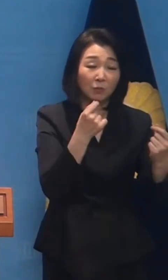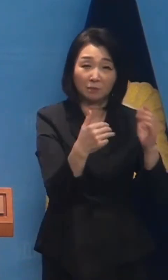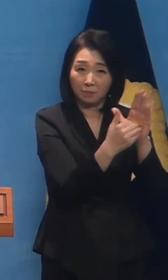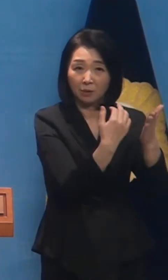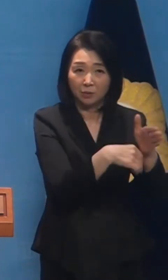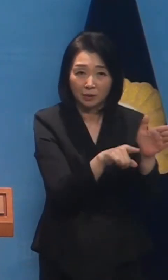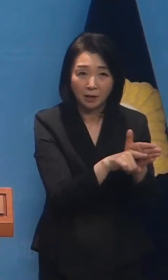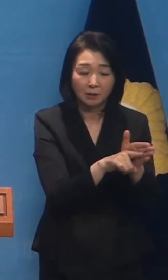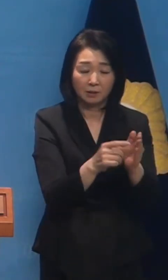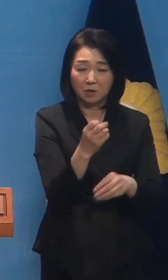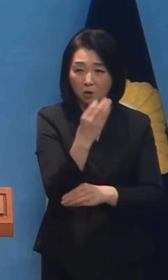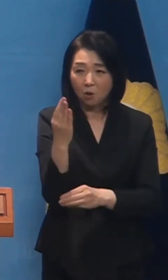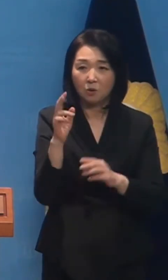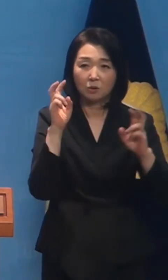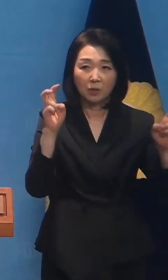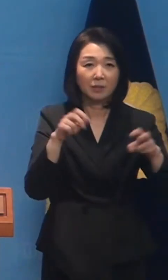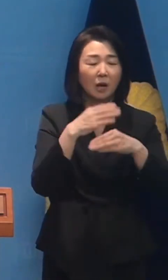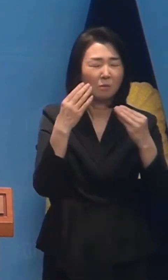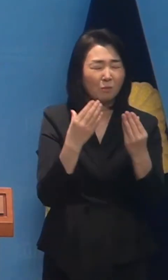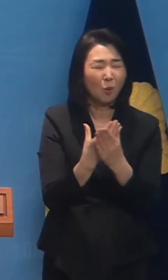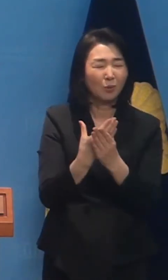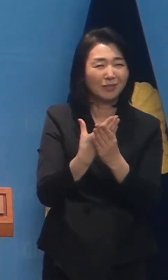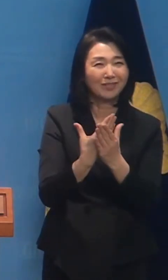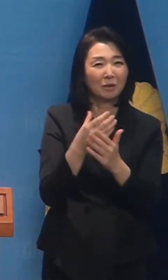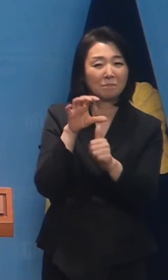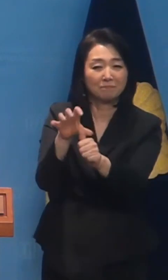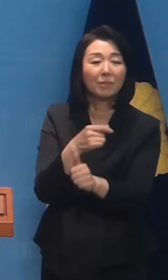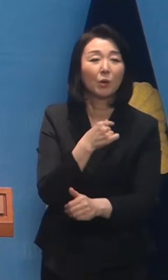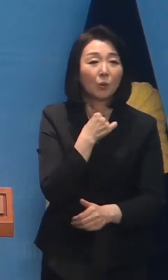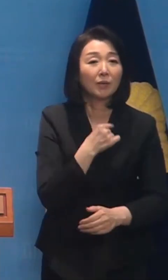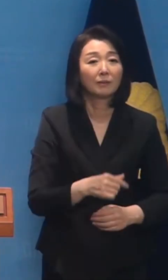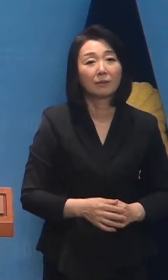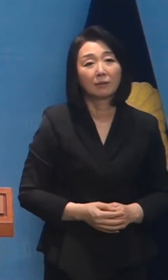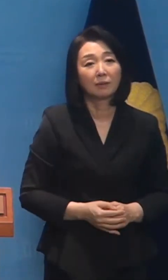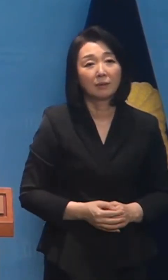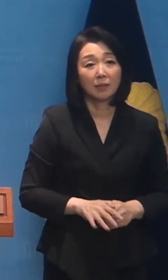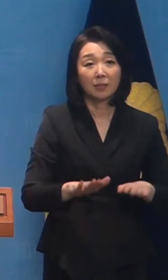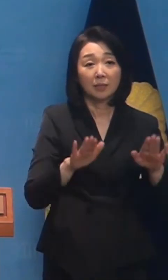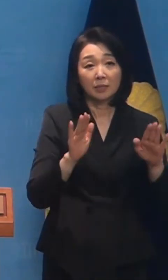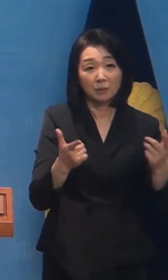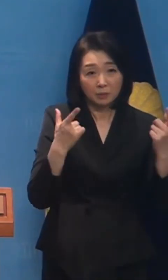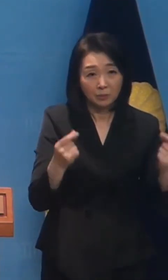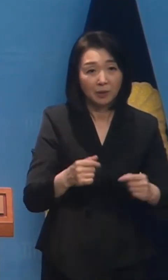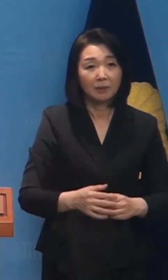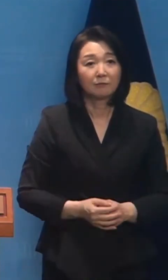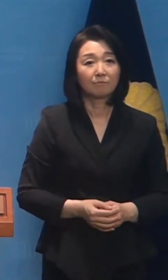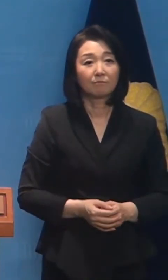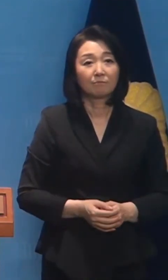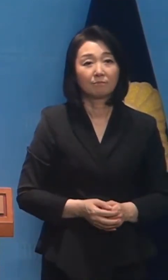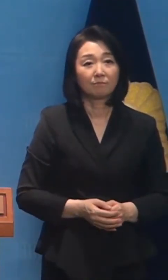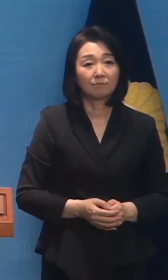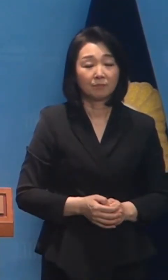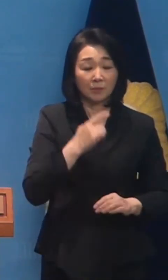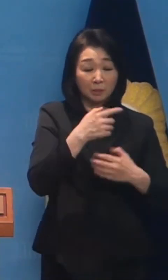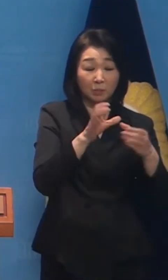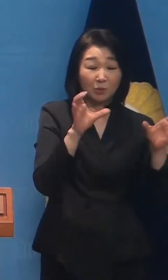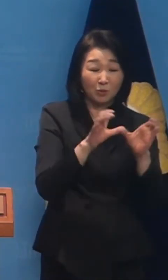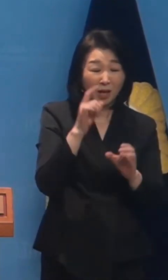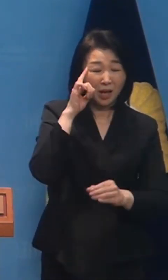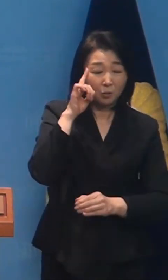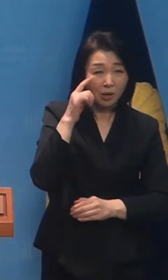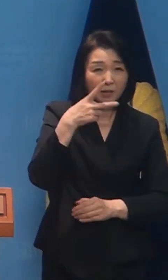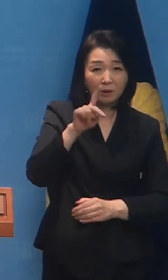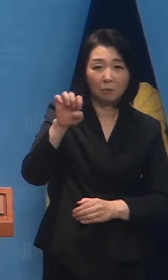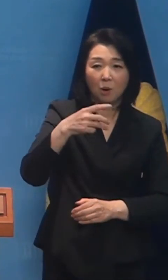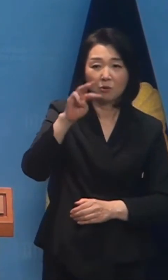막기 위해 언론사들을 직접 올가매려 했던 것입니다. 이번에도 마찬가지입니다. 민주당이 더 퍼블릭